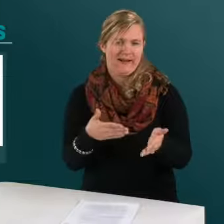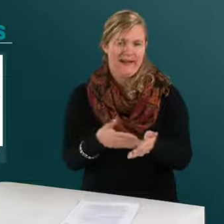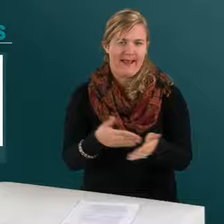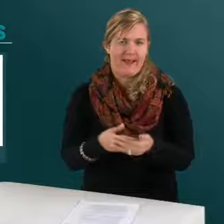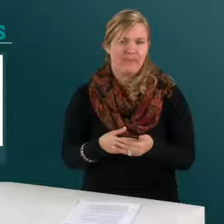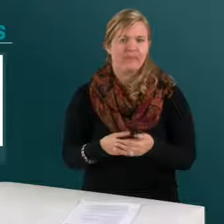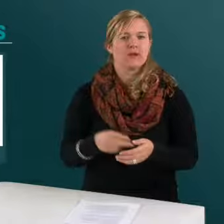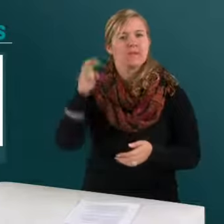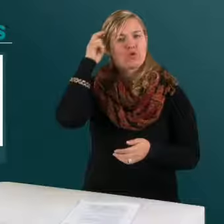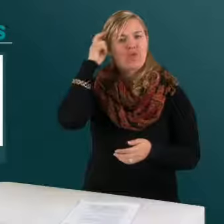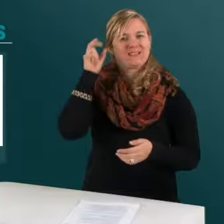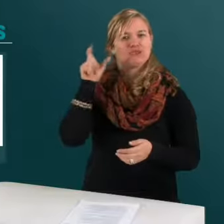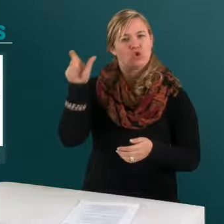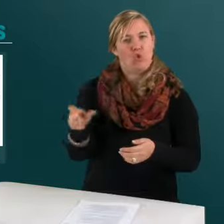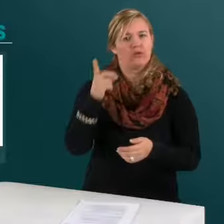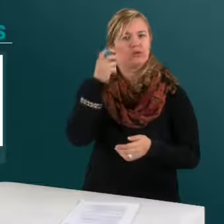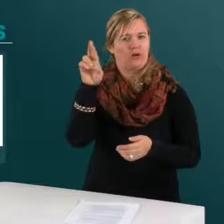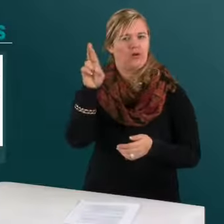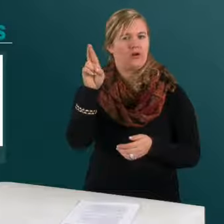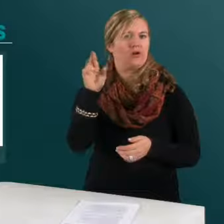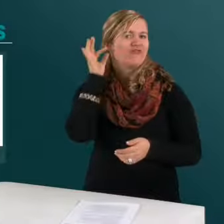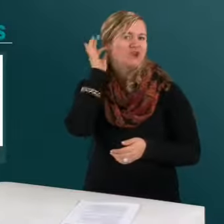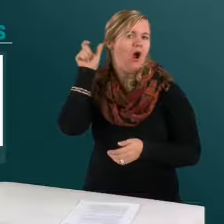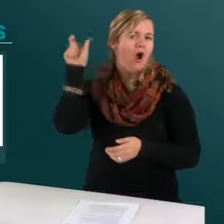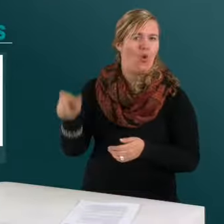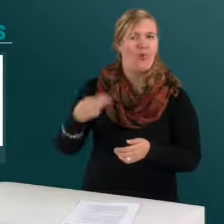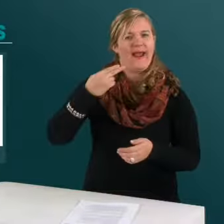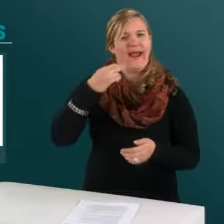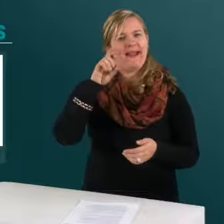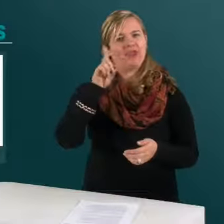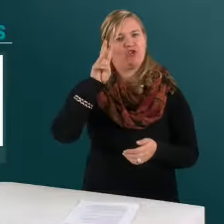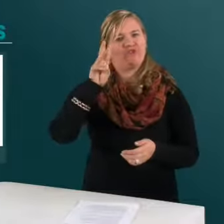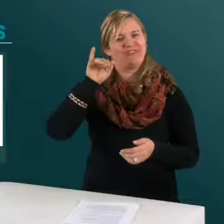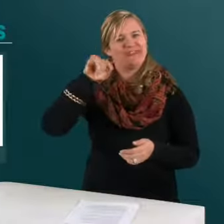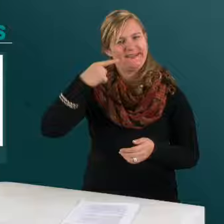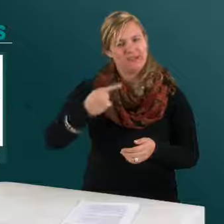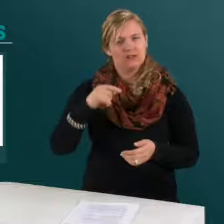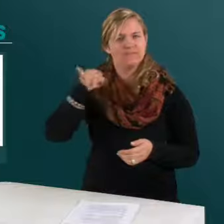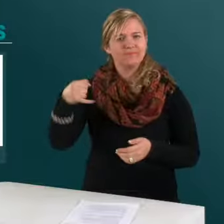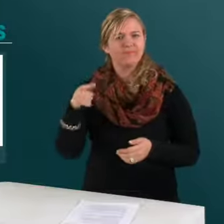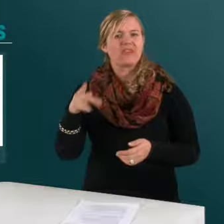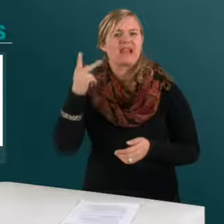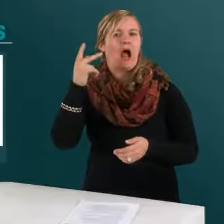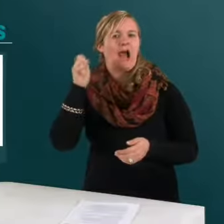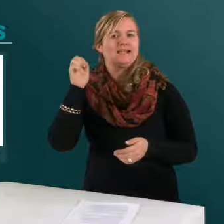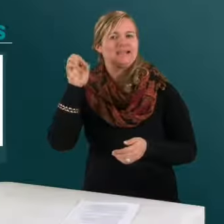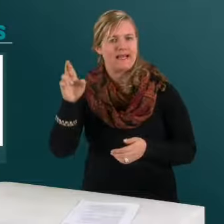barrieren studieren können auf initiative von professor doktor hedwig kaiser